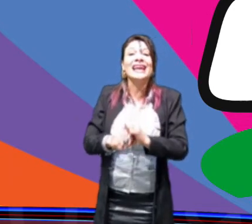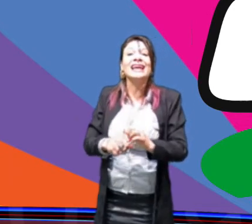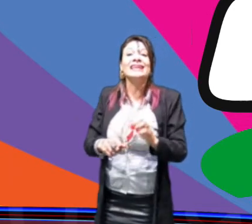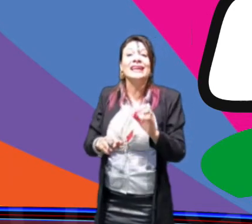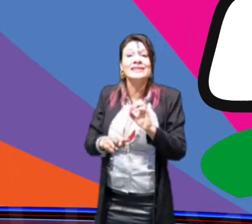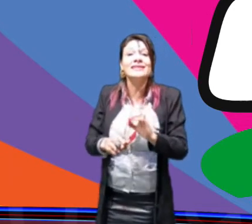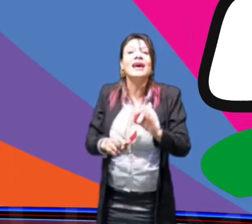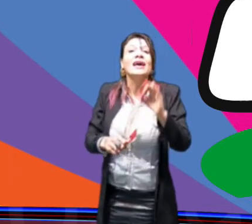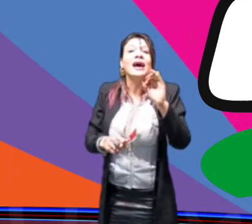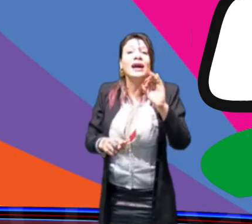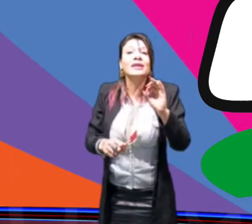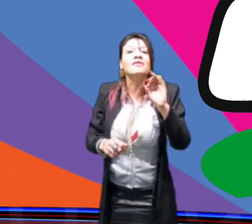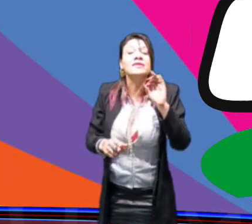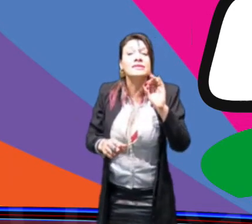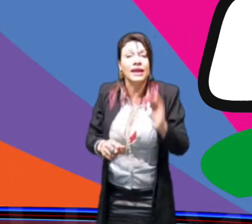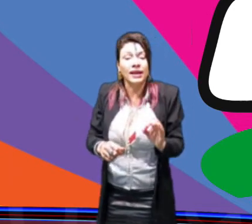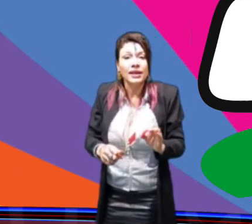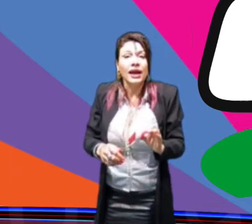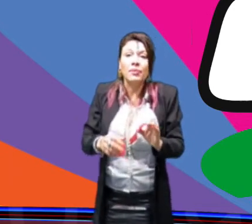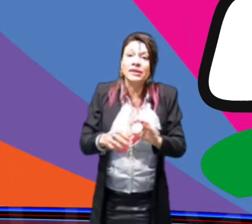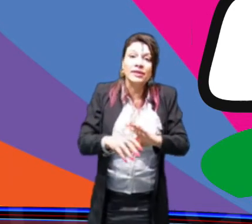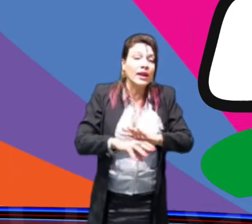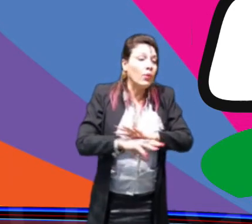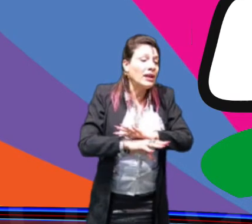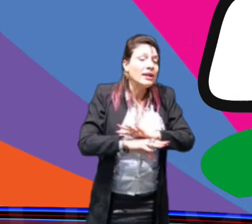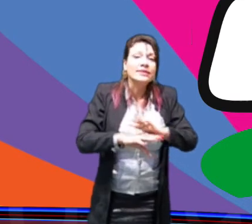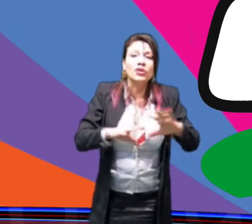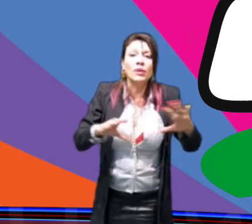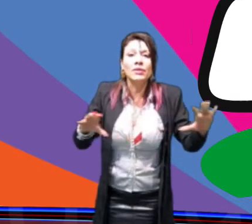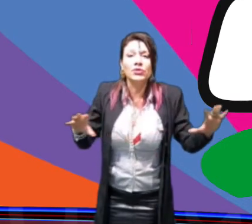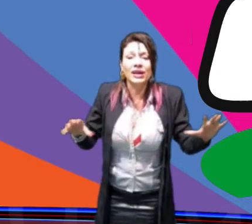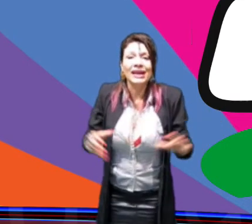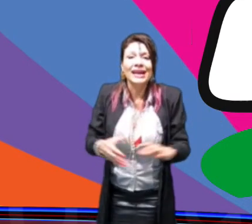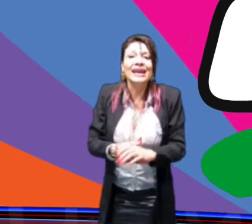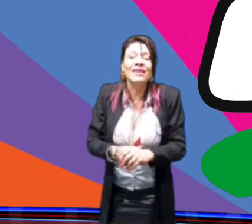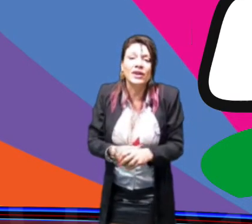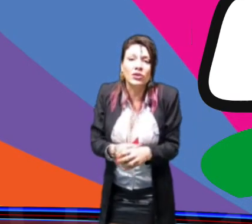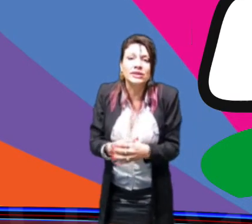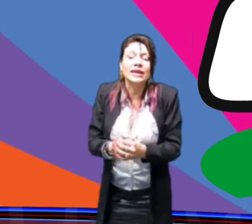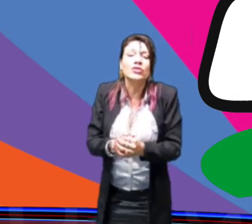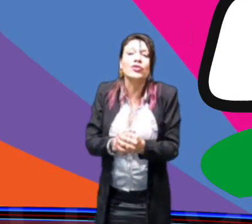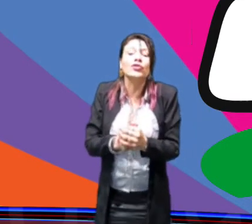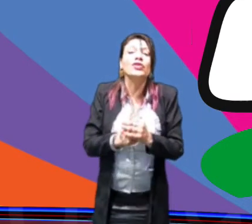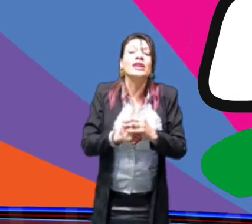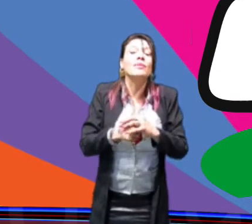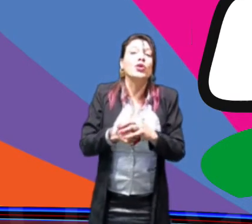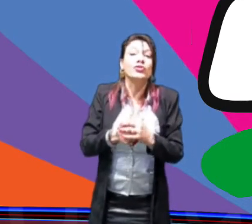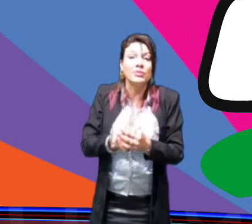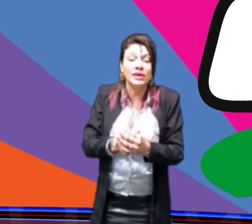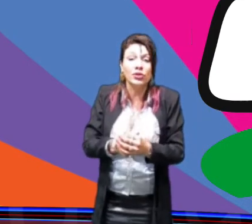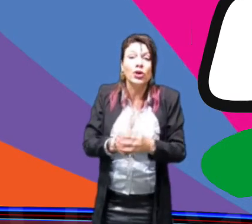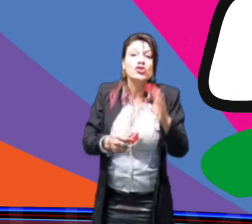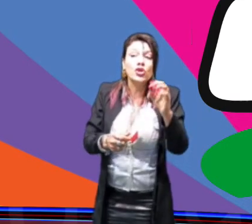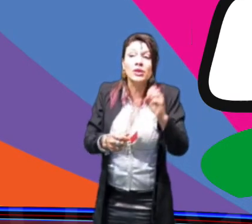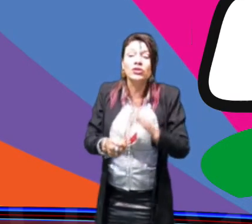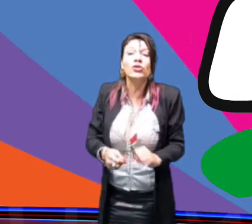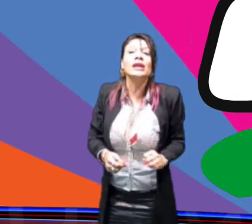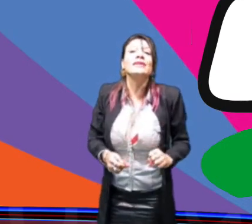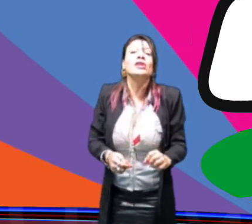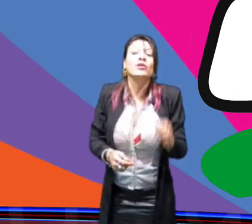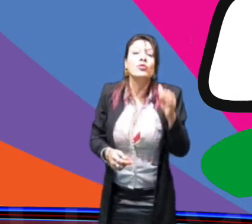la inteligencia artificial, a partir de la cual se nos van a demostrar grandes cosas que nosotros no teníamos conocimiento, sobre todo